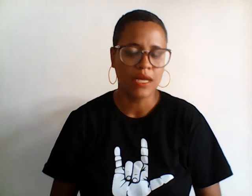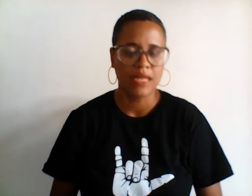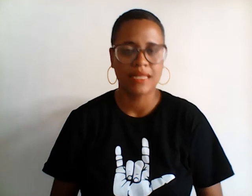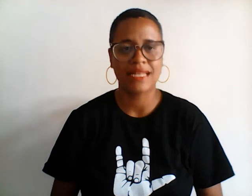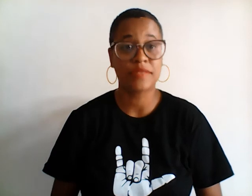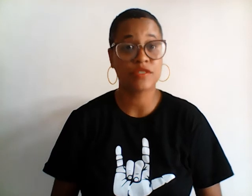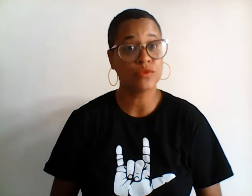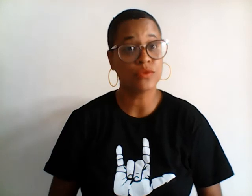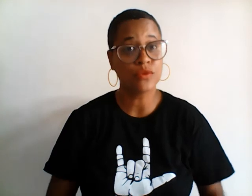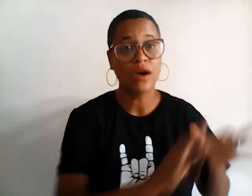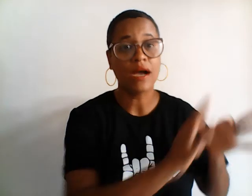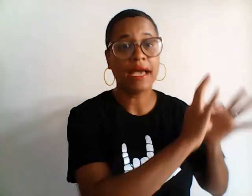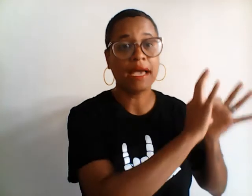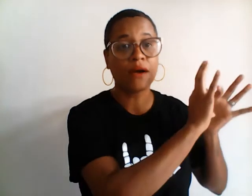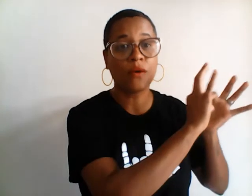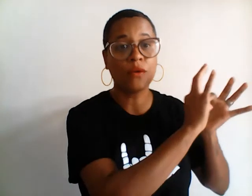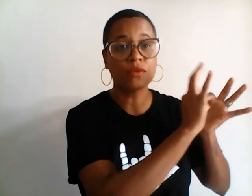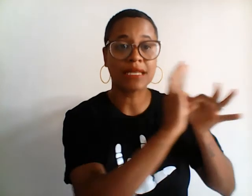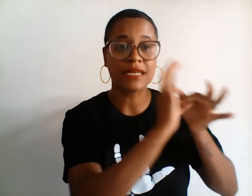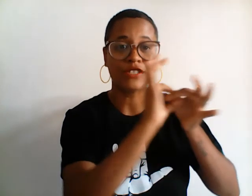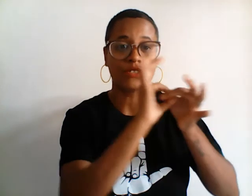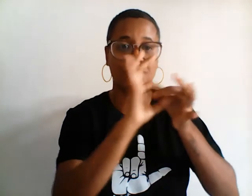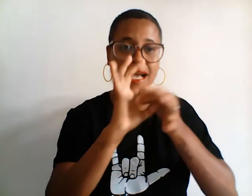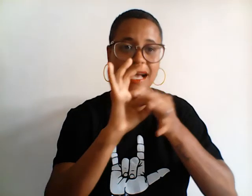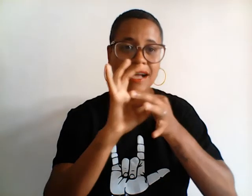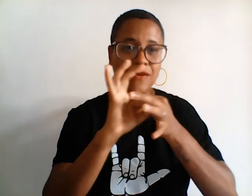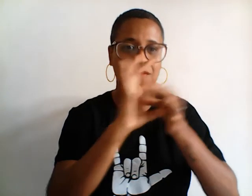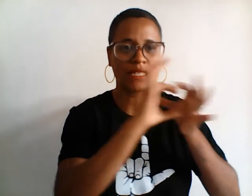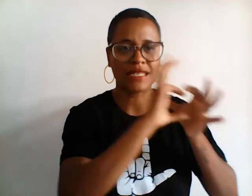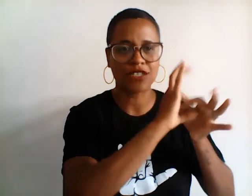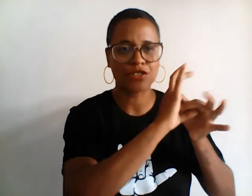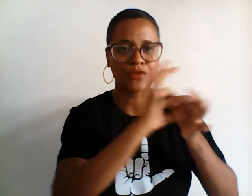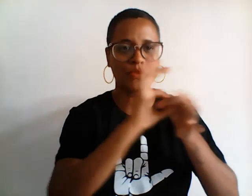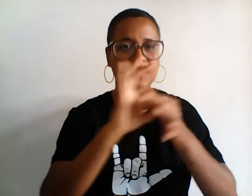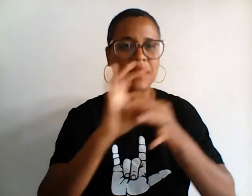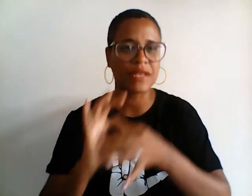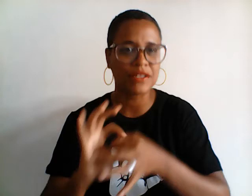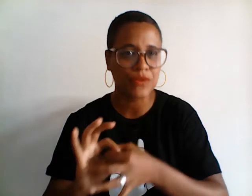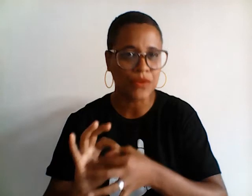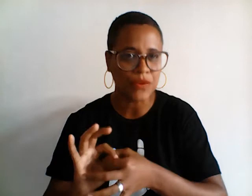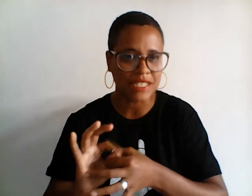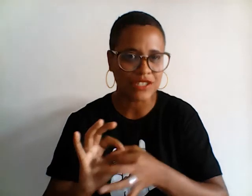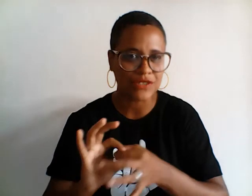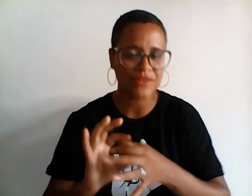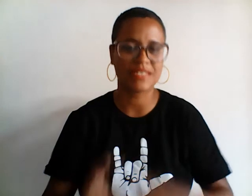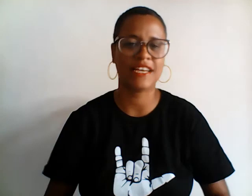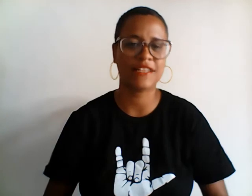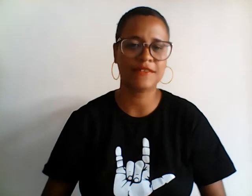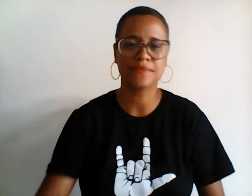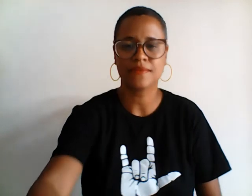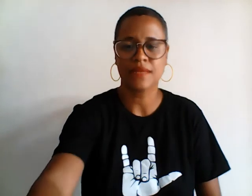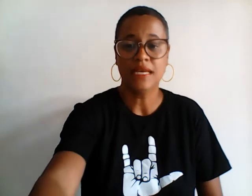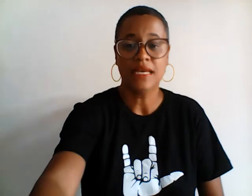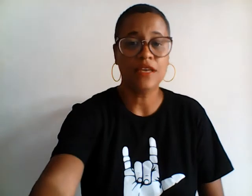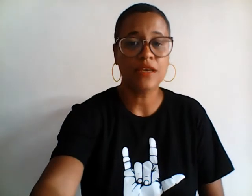na Libras no contexto, tá? Contexto, tudo depende do contexto, certo? E